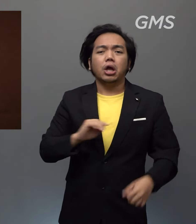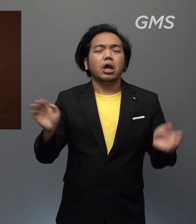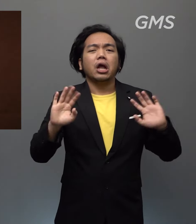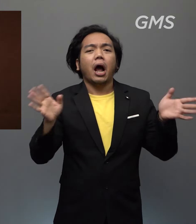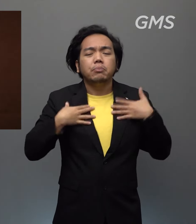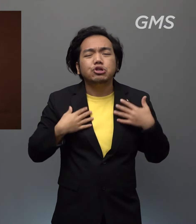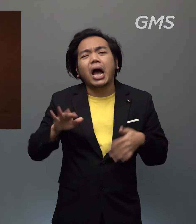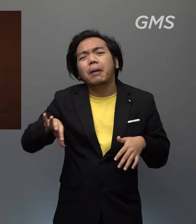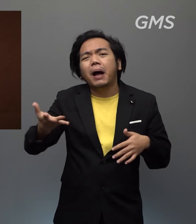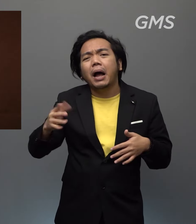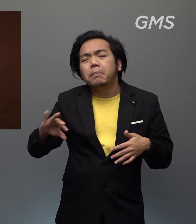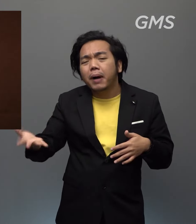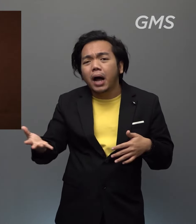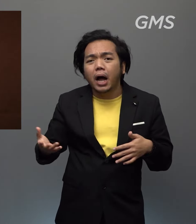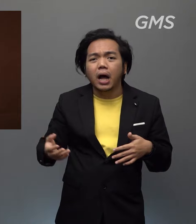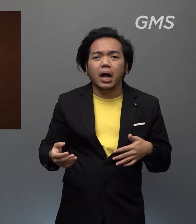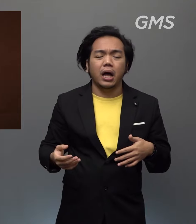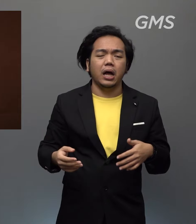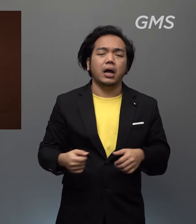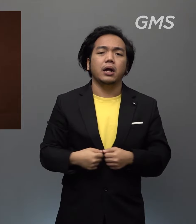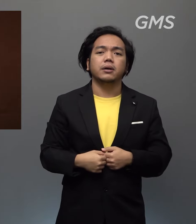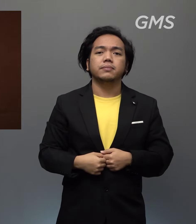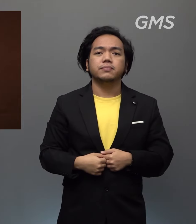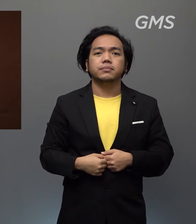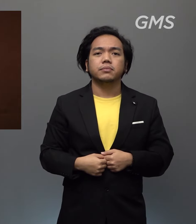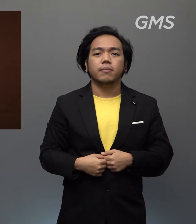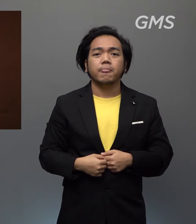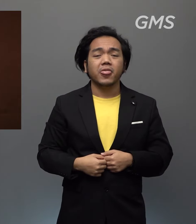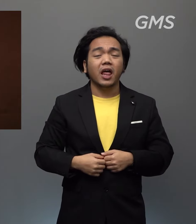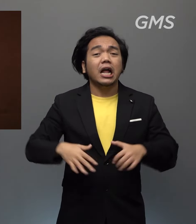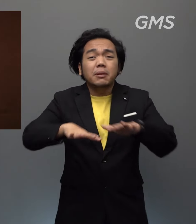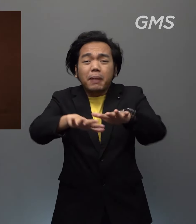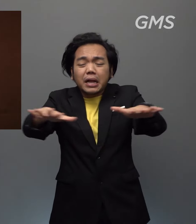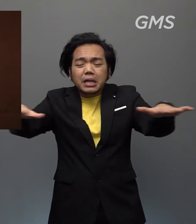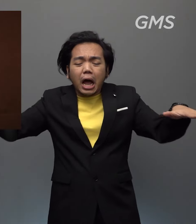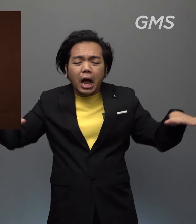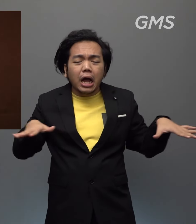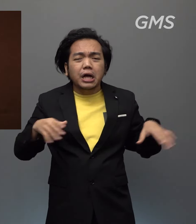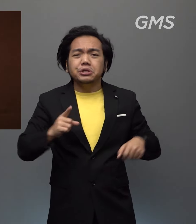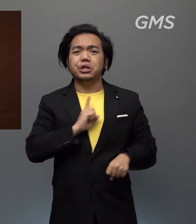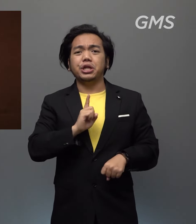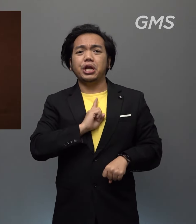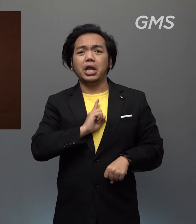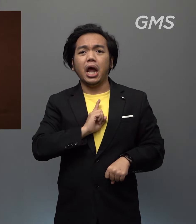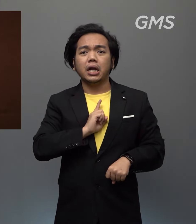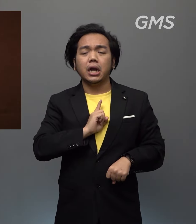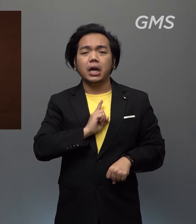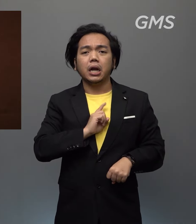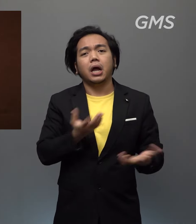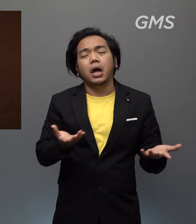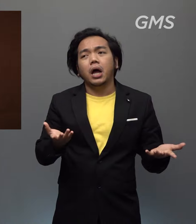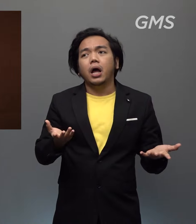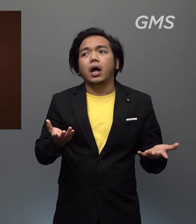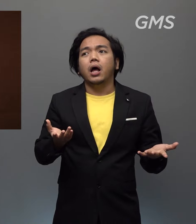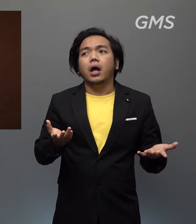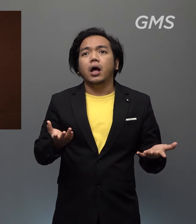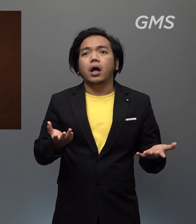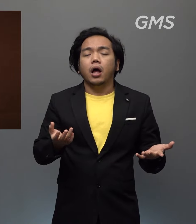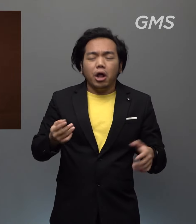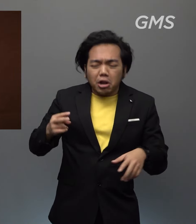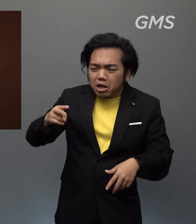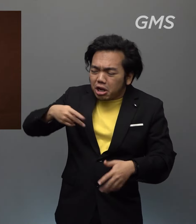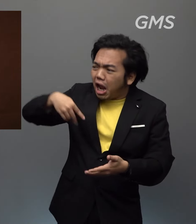Mesir. Lalu menggembalakan, lalu ada di padang sendirian. Justru ketika pengungsiannya